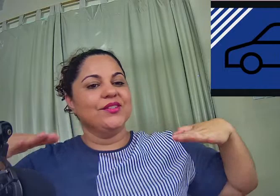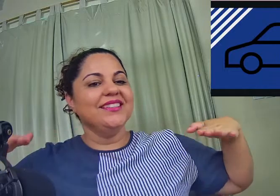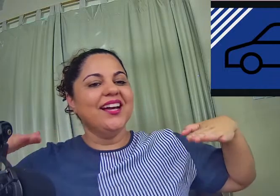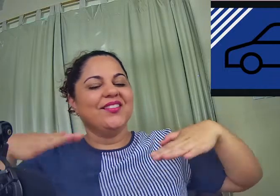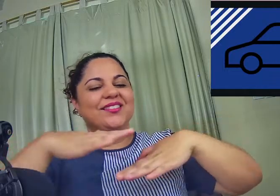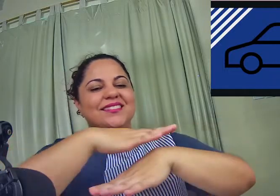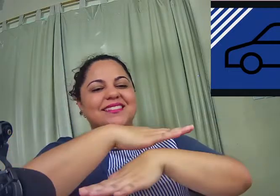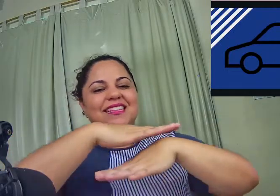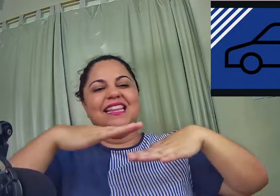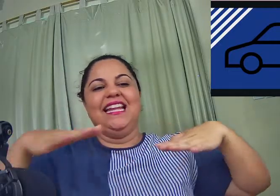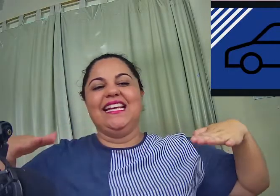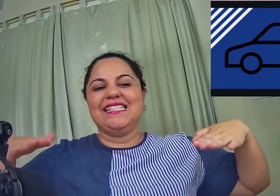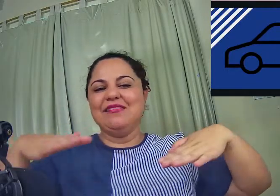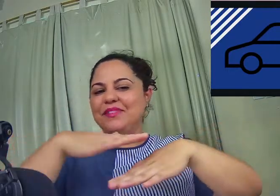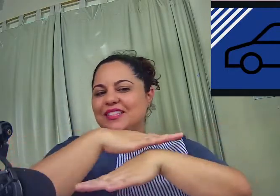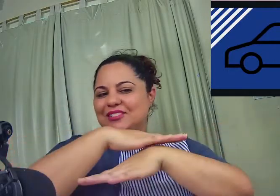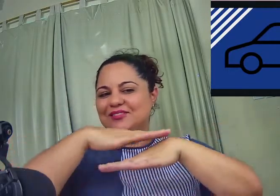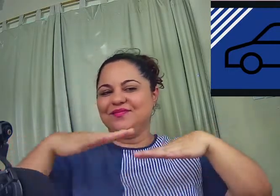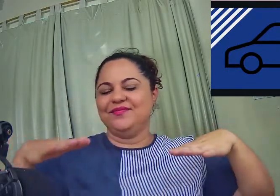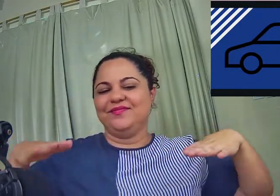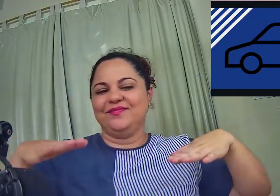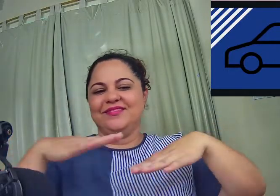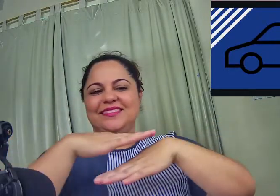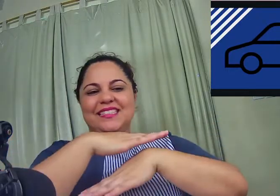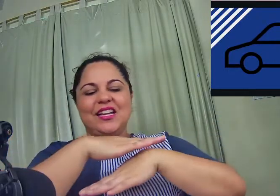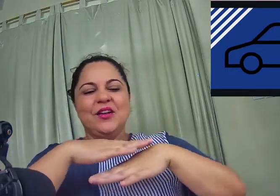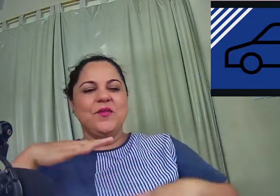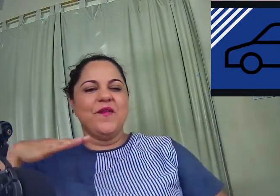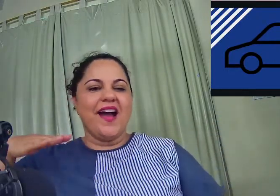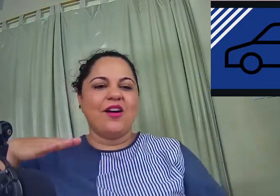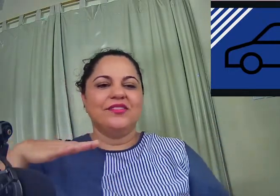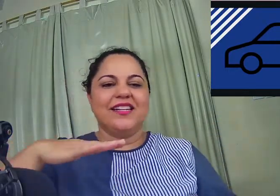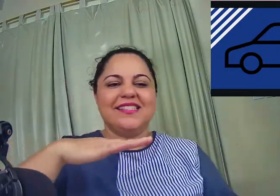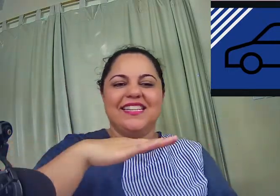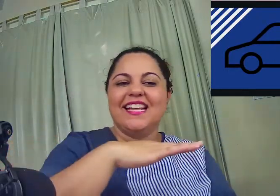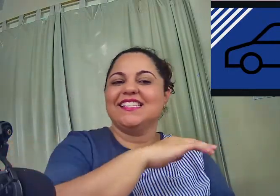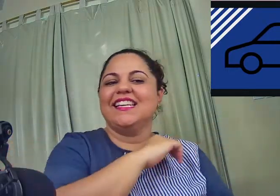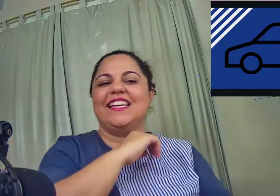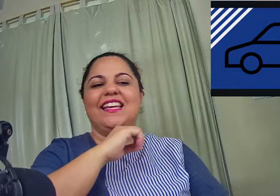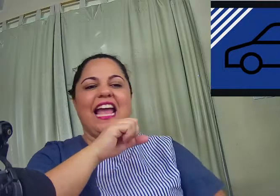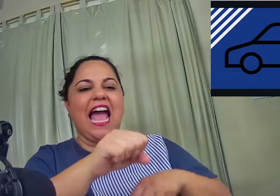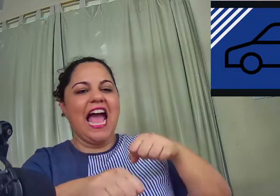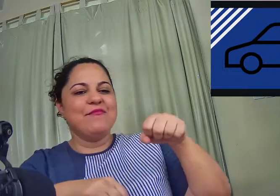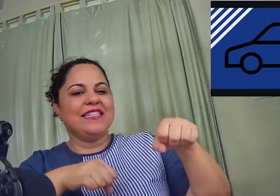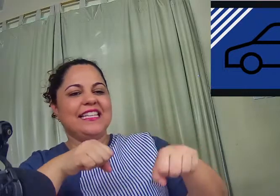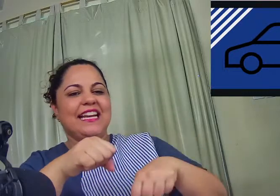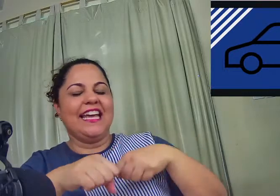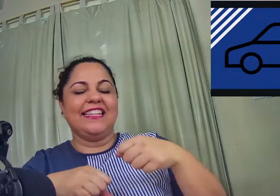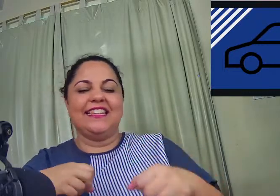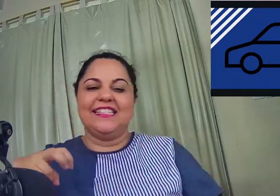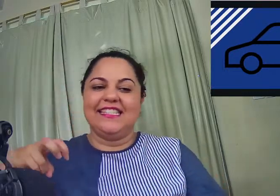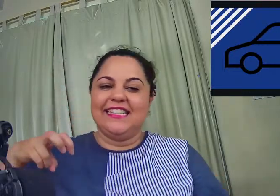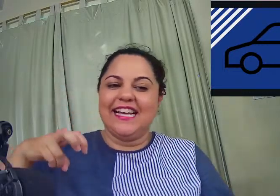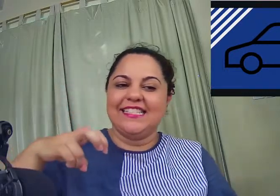horizontal, nesse plano. O carro transita assim, a bicicleta transita